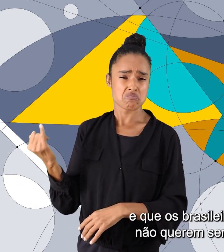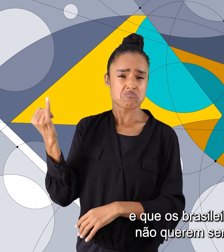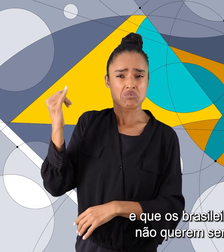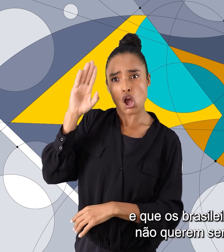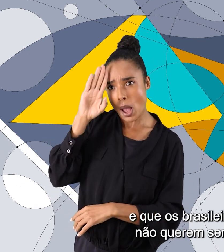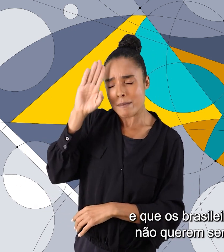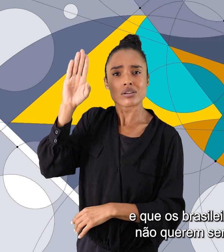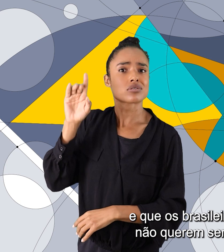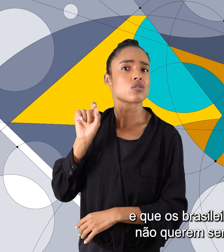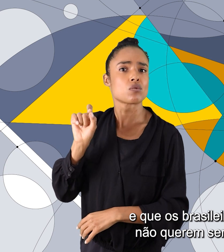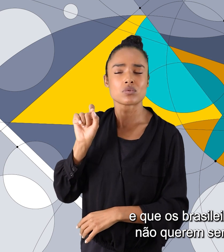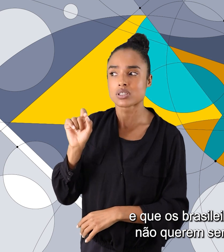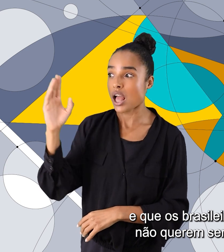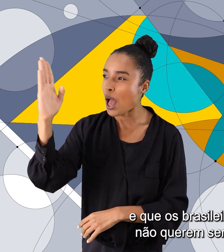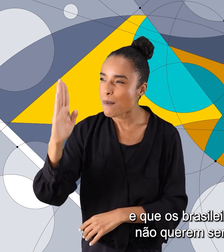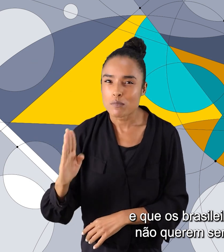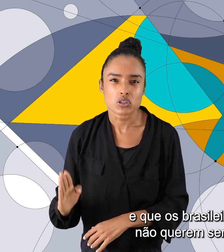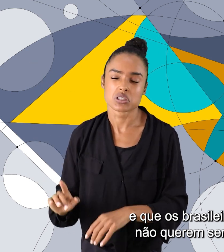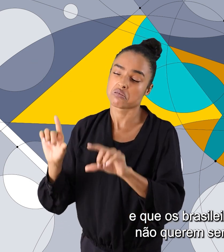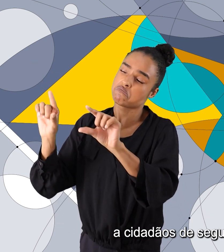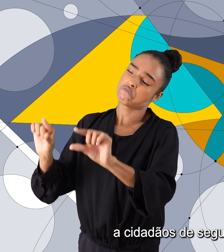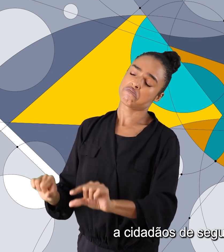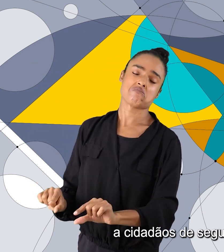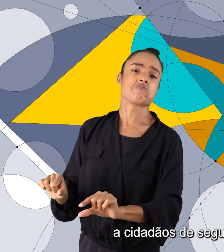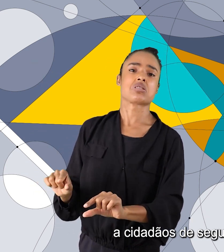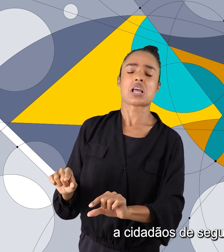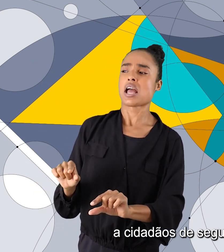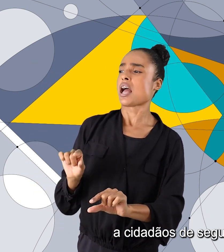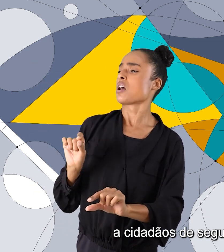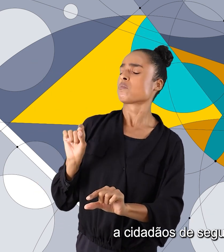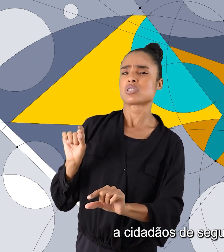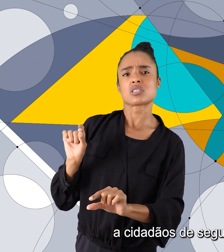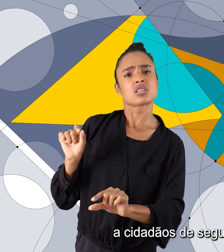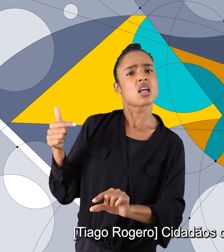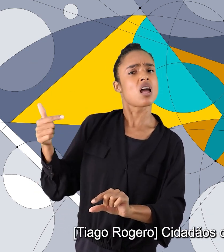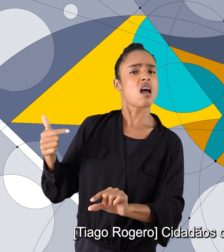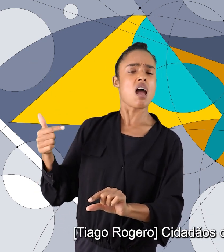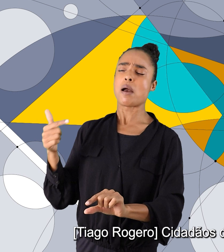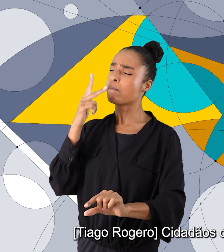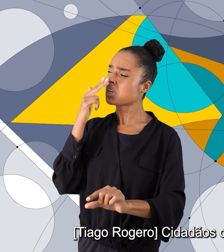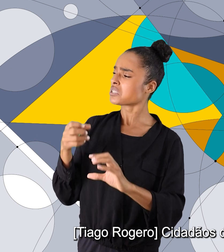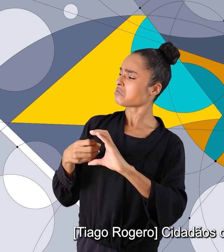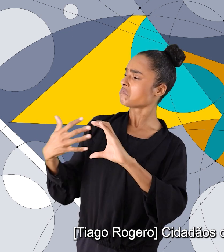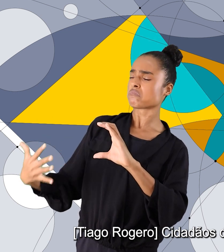portos, e que os brasileiros também não querem ser reduzidos a cidadãos de segunda categoria. Cidadãos de segunda